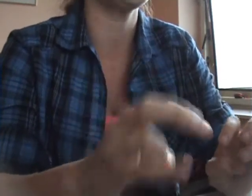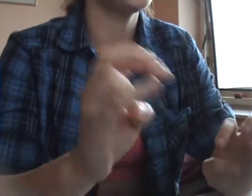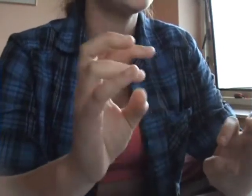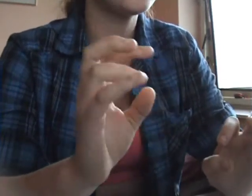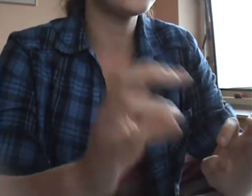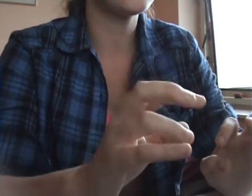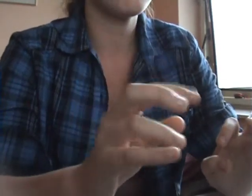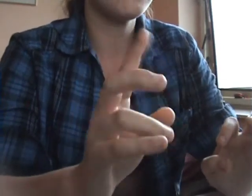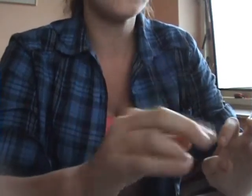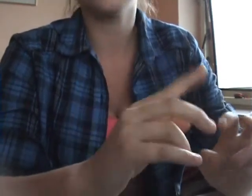To mladstvo praví